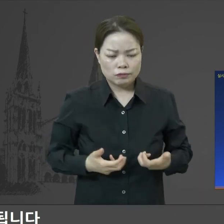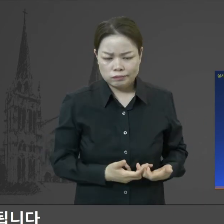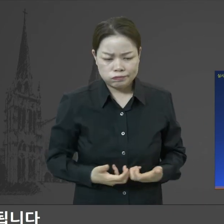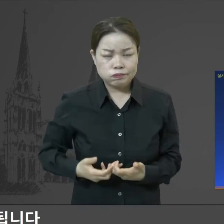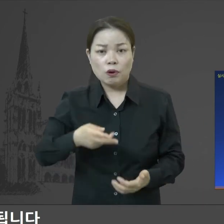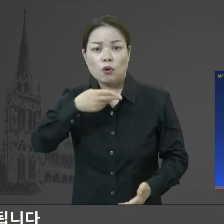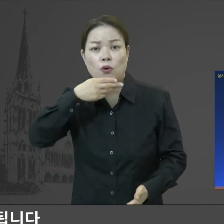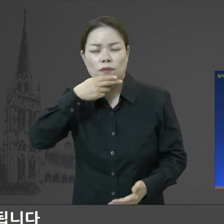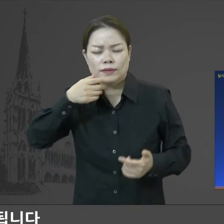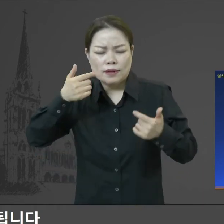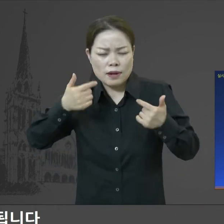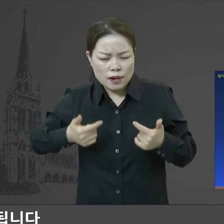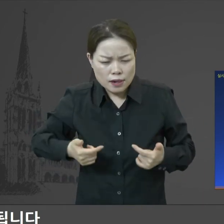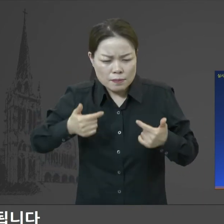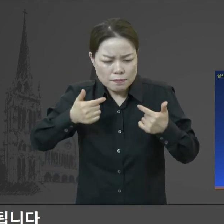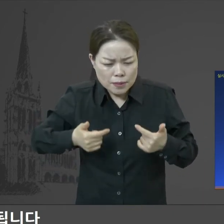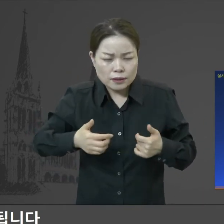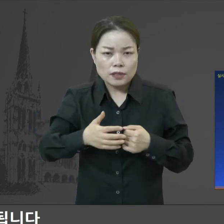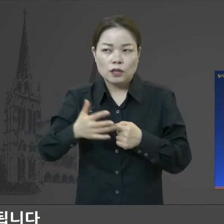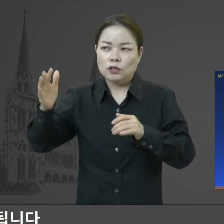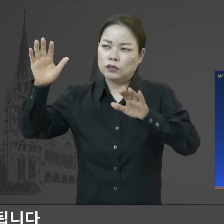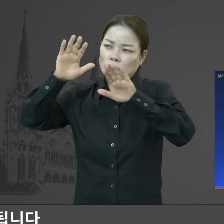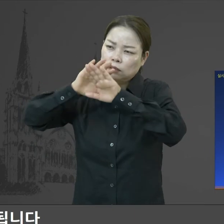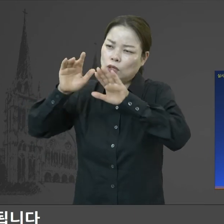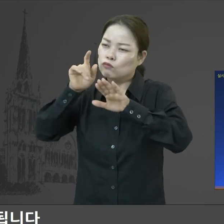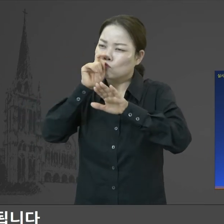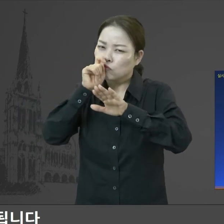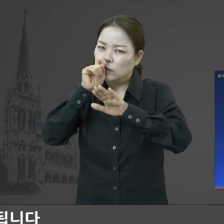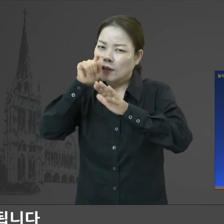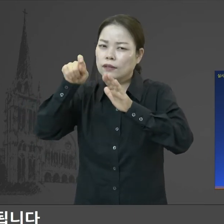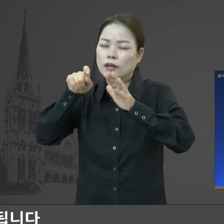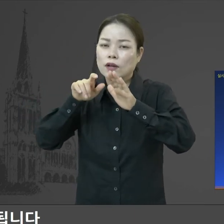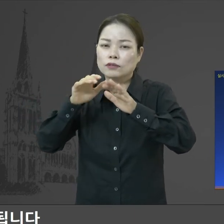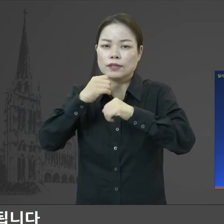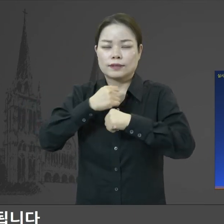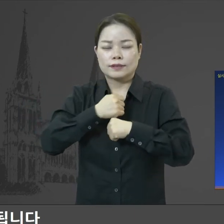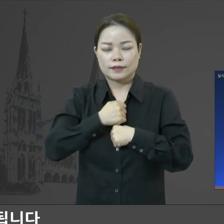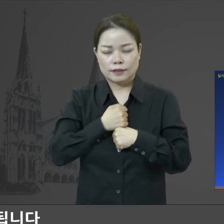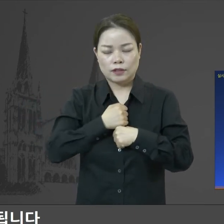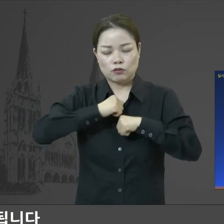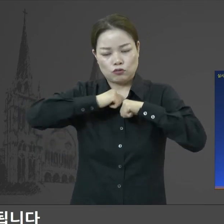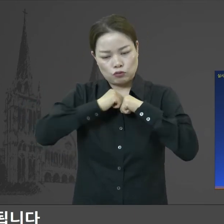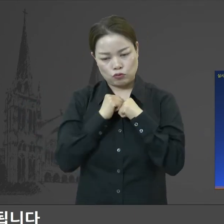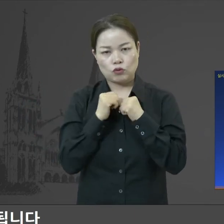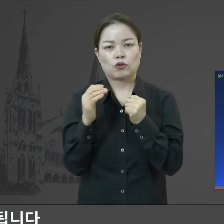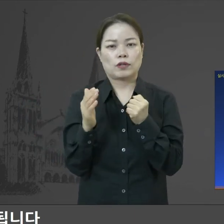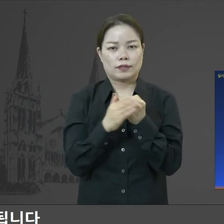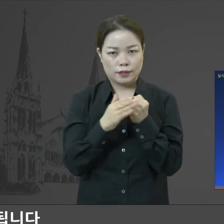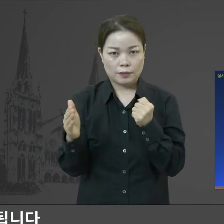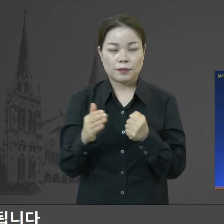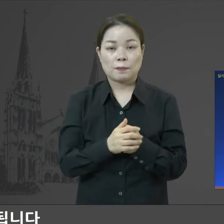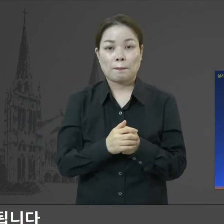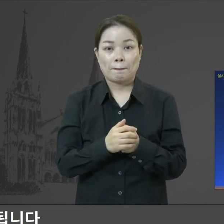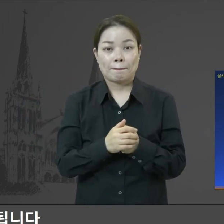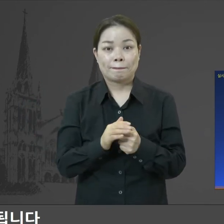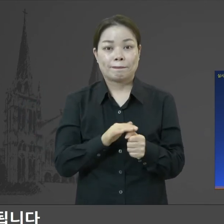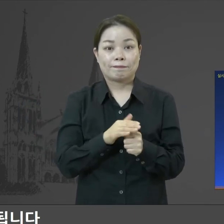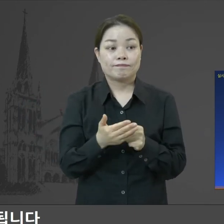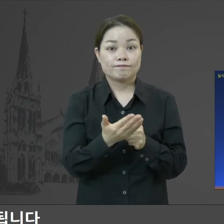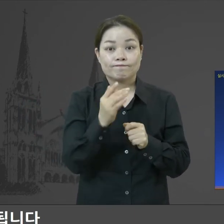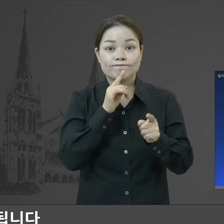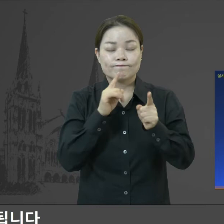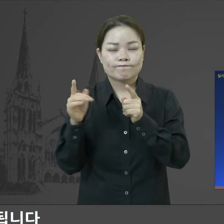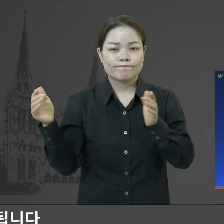아니하며 날마다 그 말씀을 주야로 묵상하는 가운데 다 지켜 행했기 때문입니다. 사랑하는 성도 여러분,